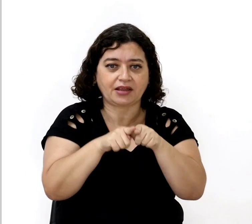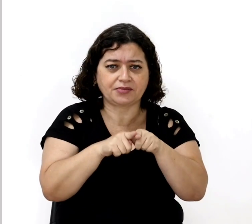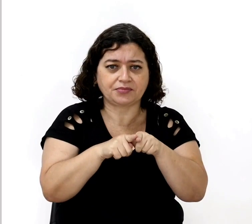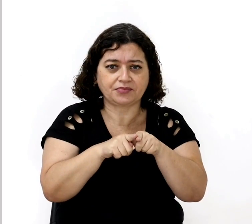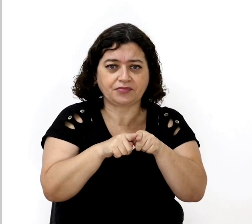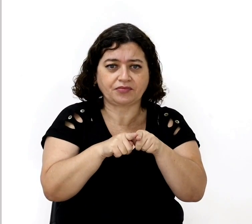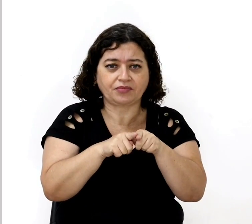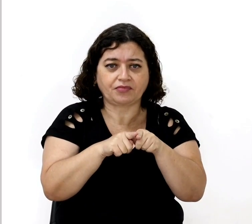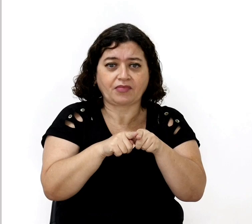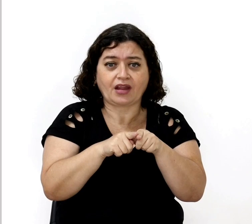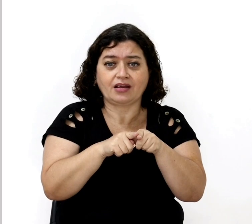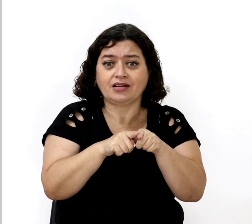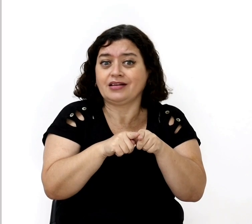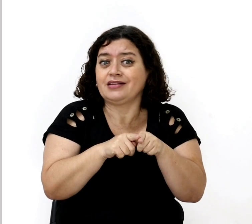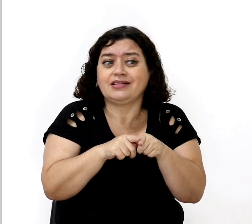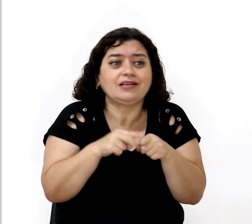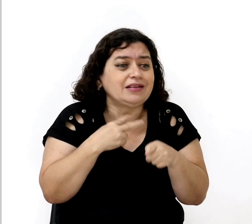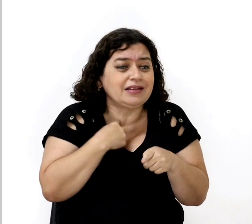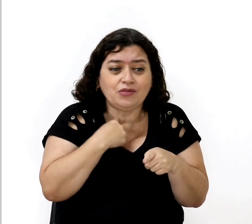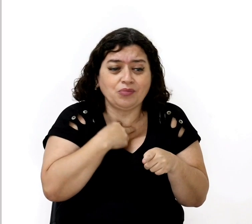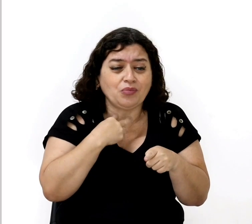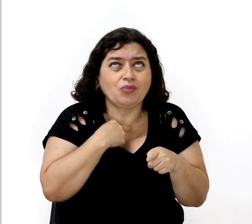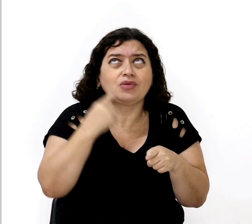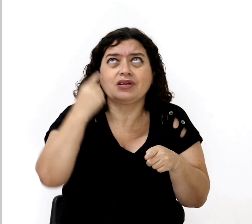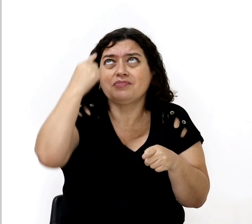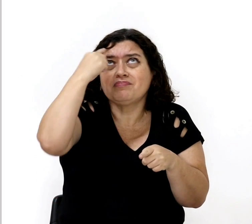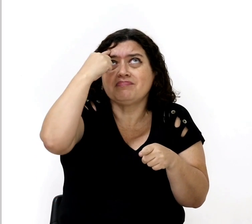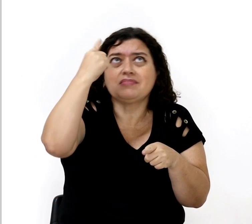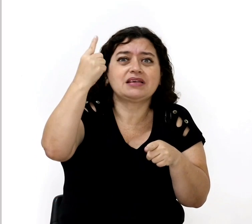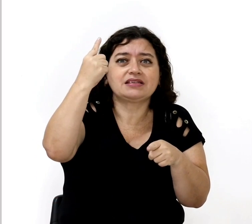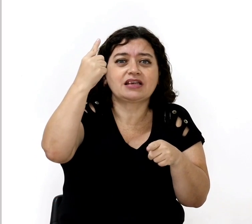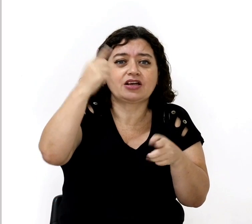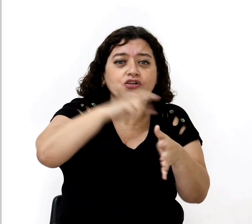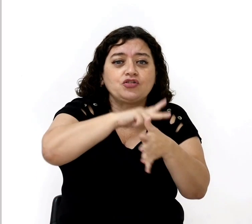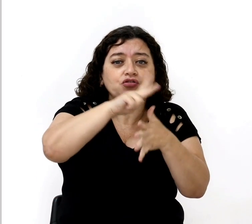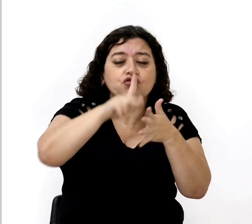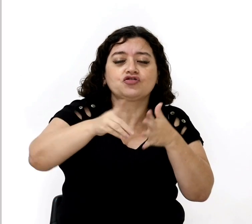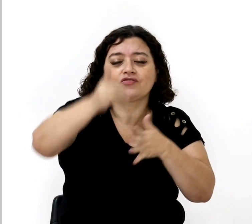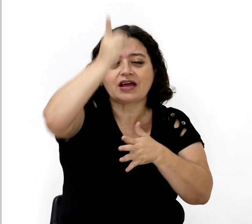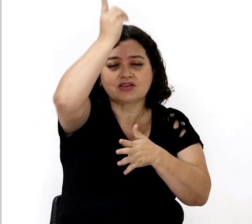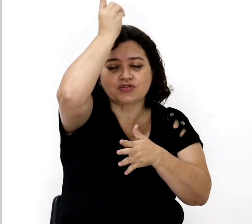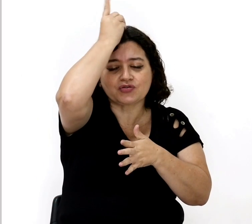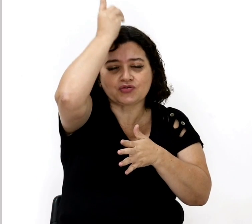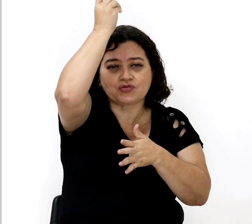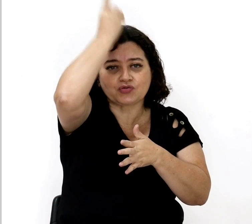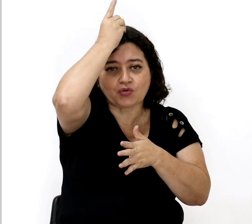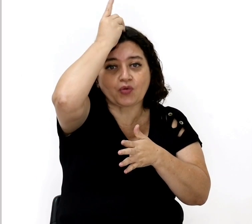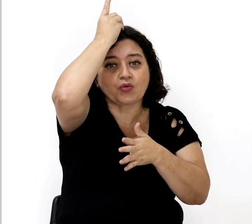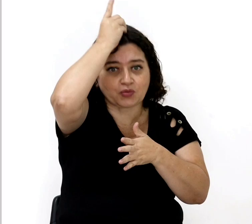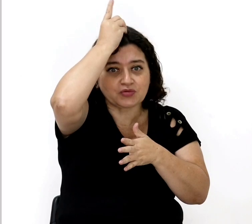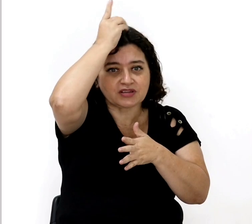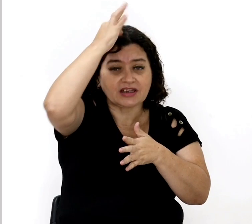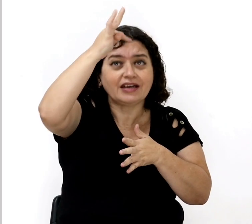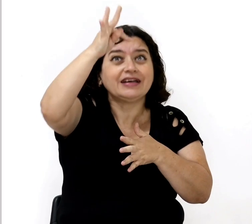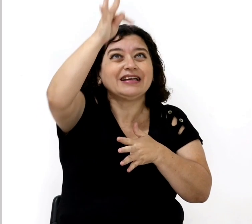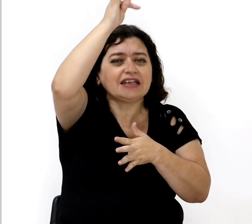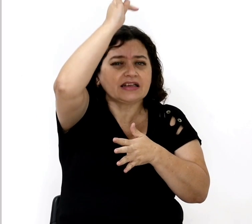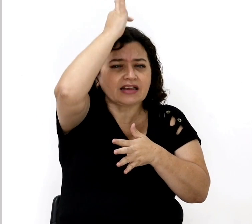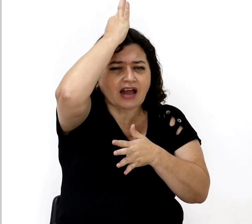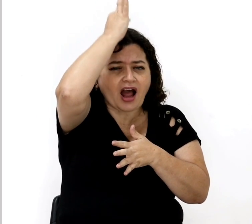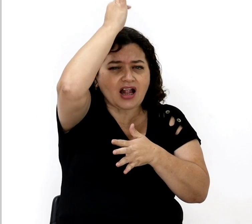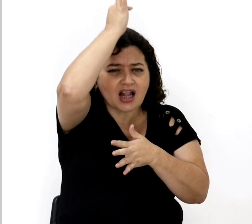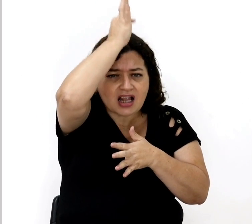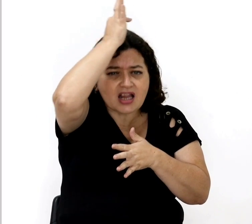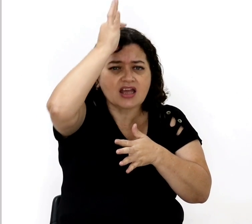formas, não tem como a gente olhar para esse texto e não pensar nos diversos dons e diversos talentos